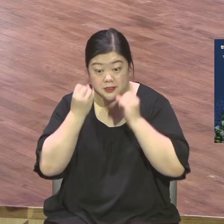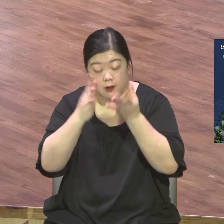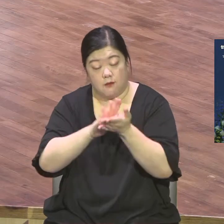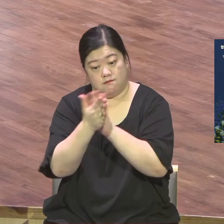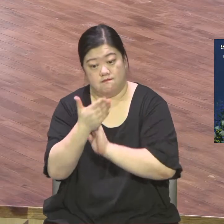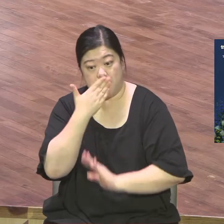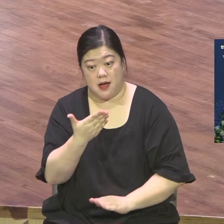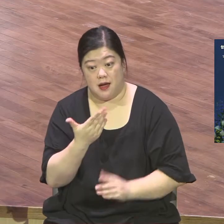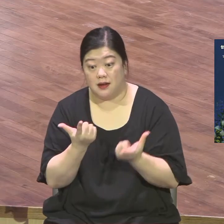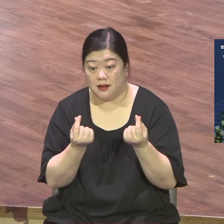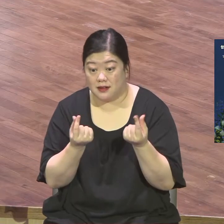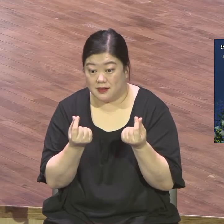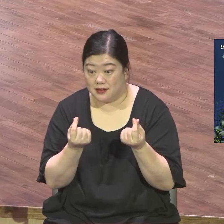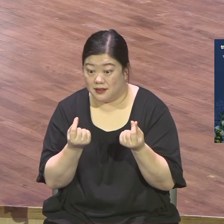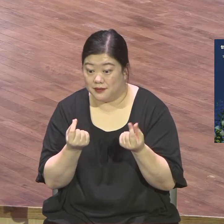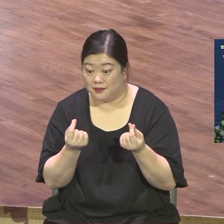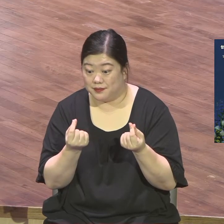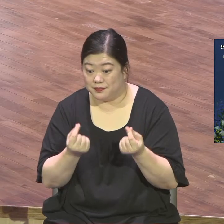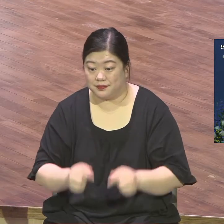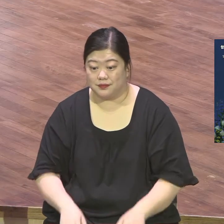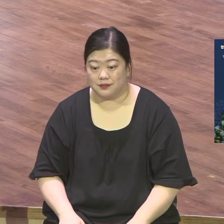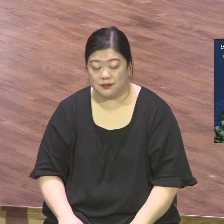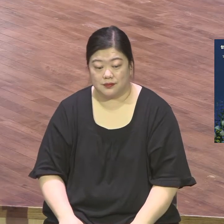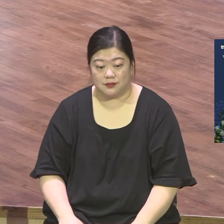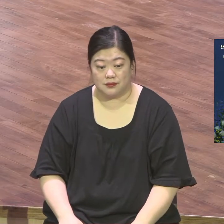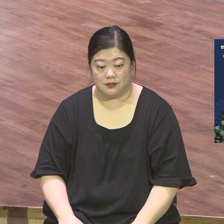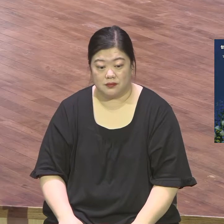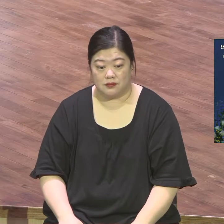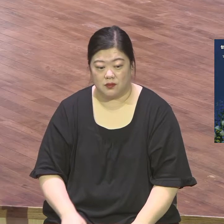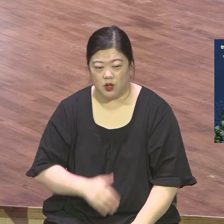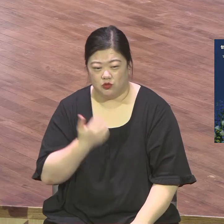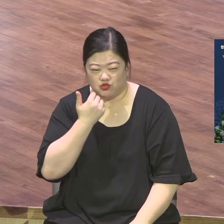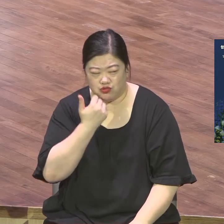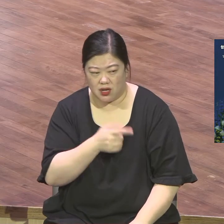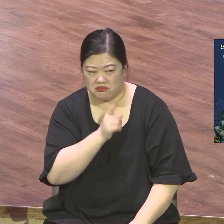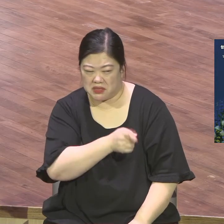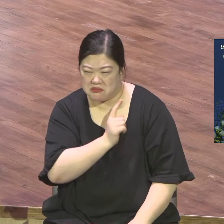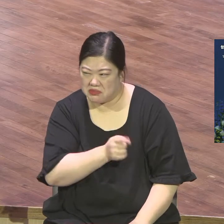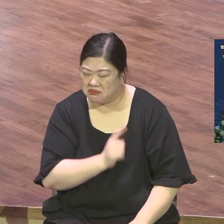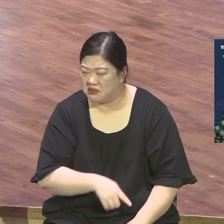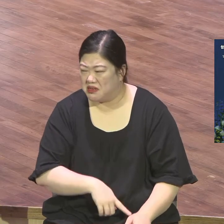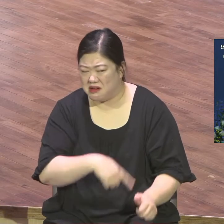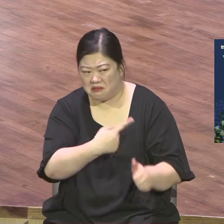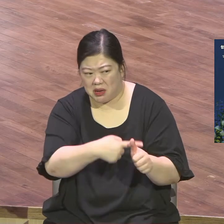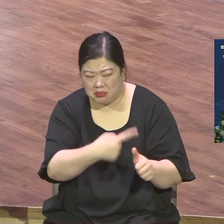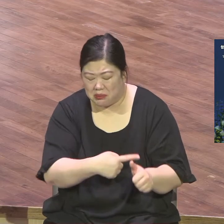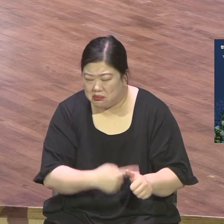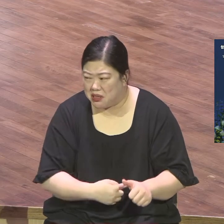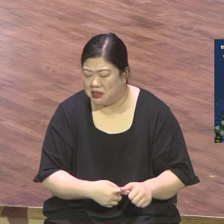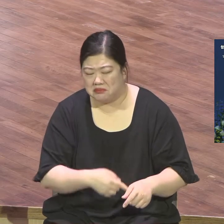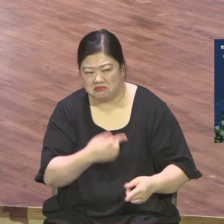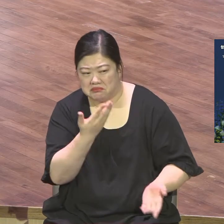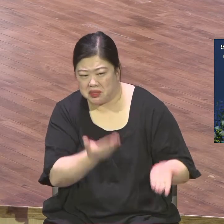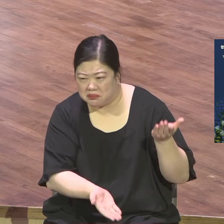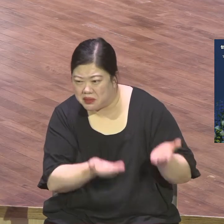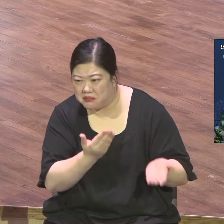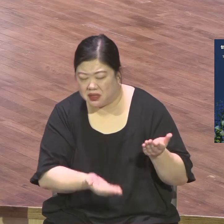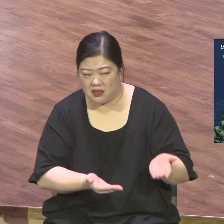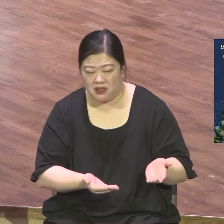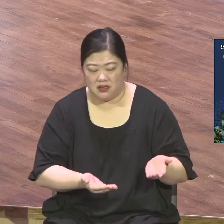이런 영적 의식. 영적 의식을 가져야 돼요. 남을 비판하고 판단하고 그냥 부정적인